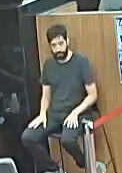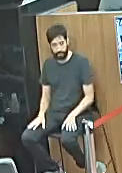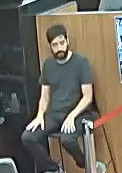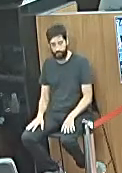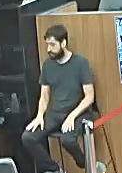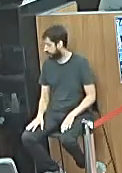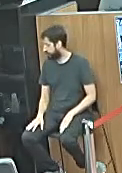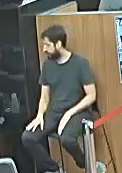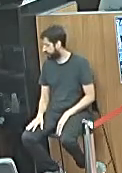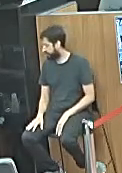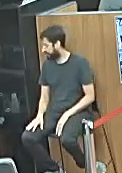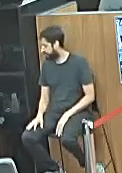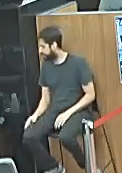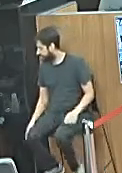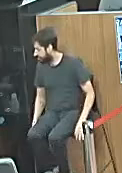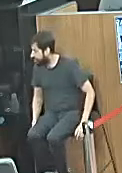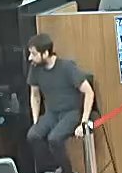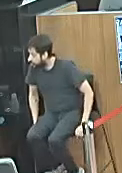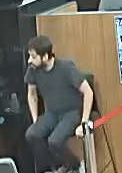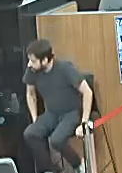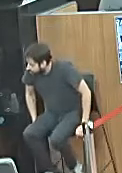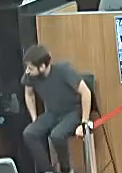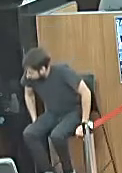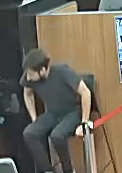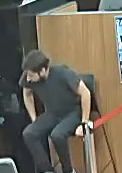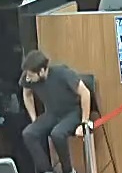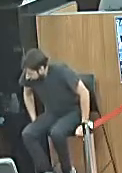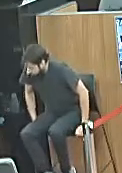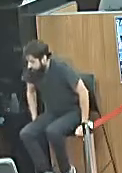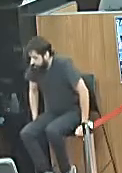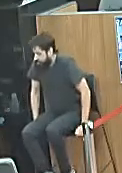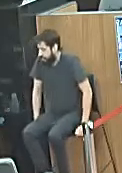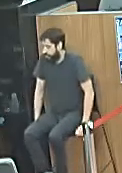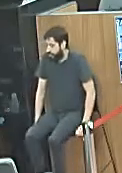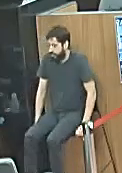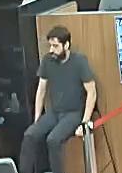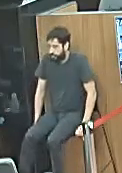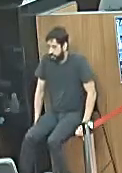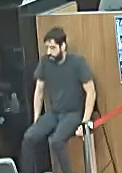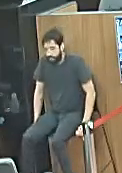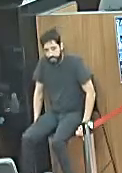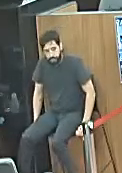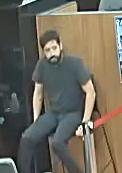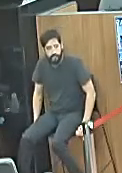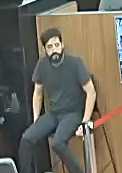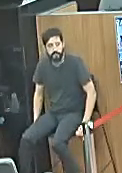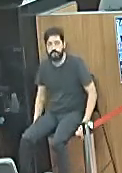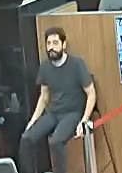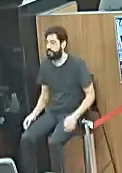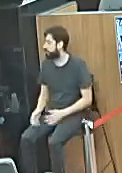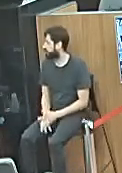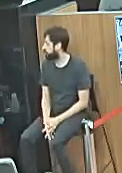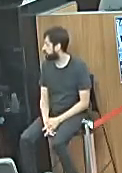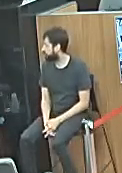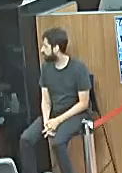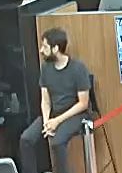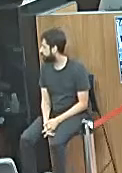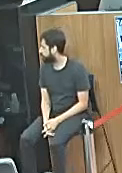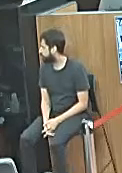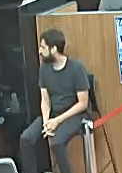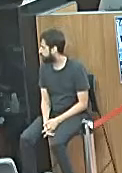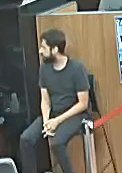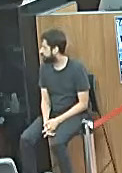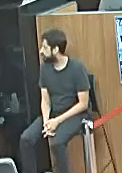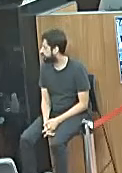terminar a aventura data encerra os trabalhos e aproveita para convidá-los para no próximo ano é comparecer a